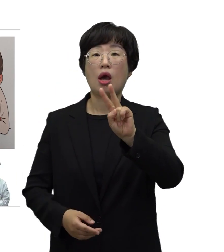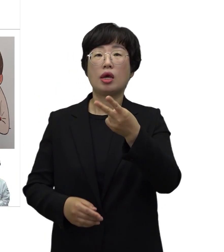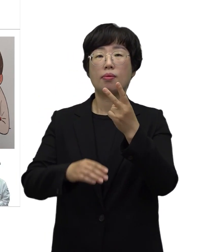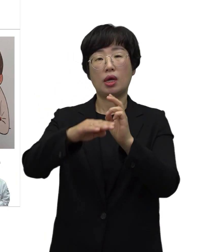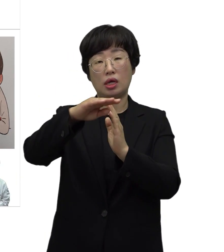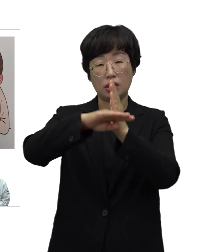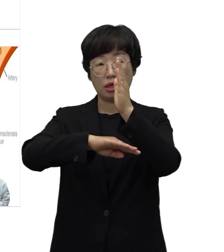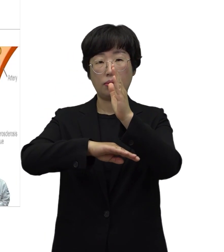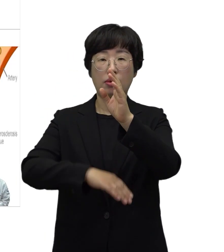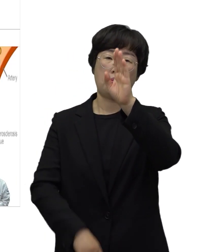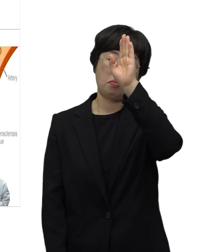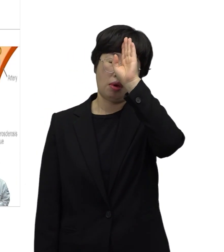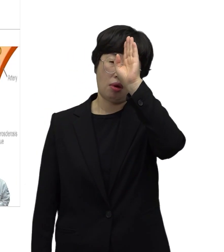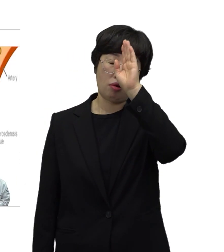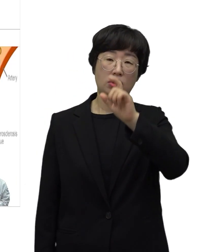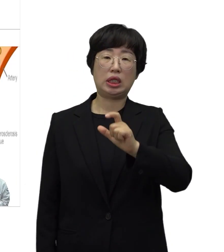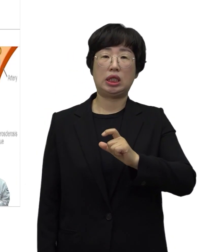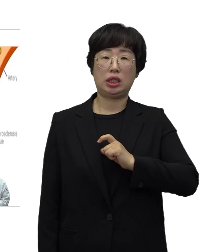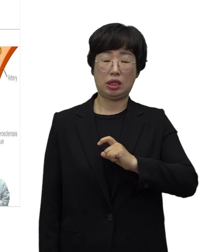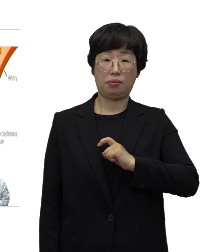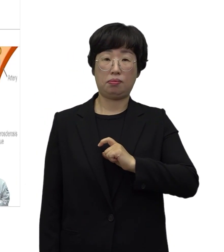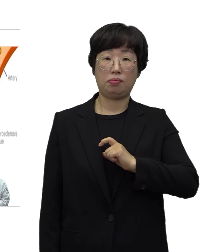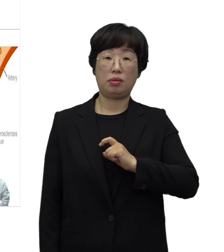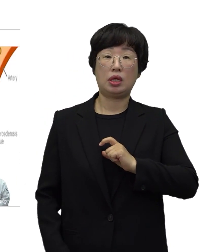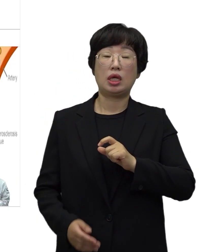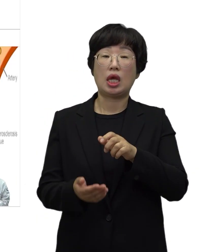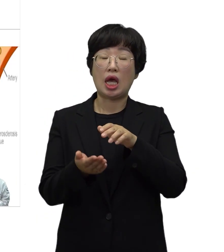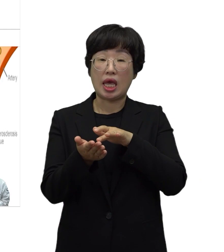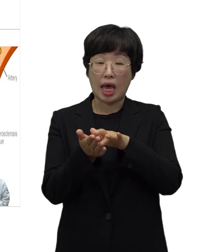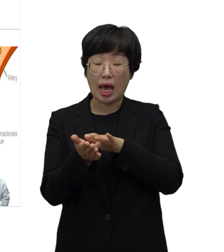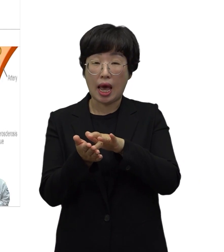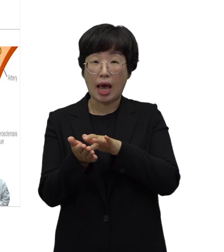약을 복용하셔야겠습니다. 다음은